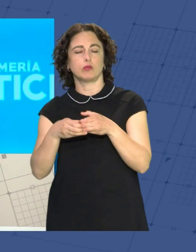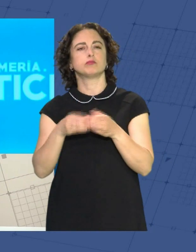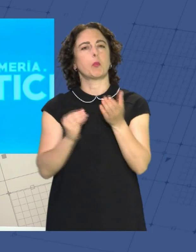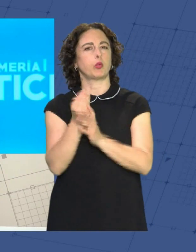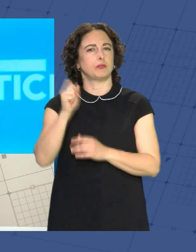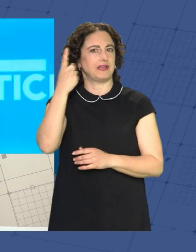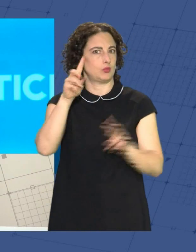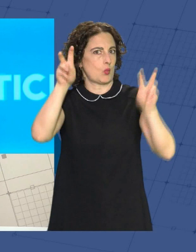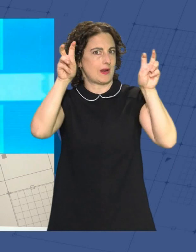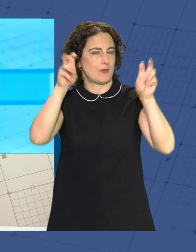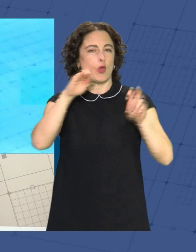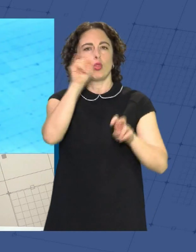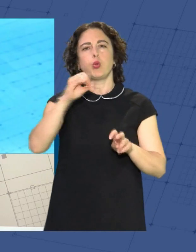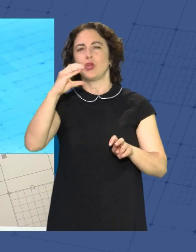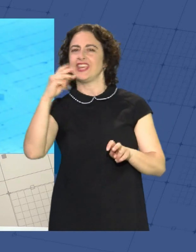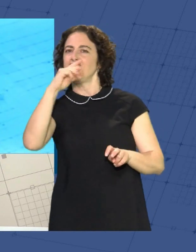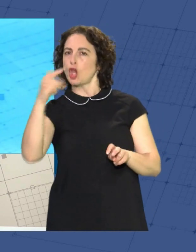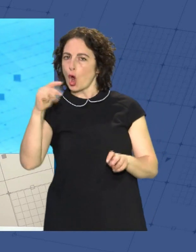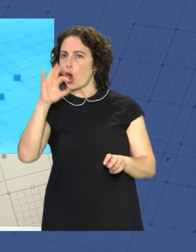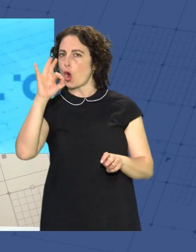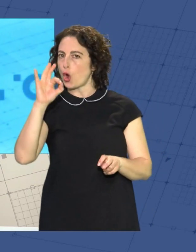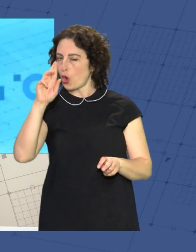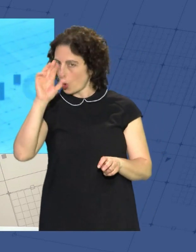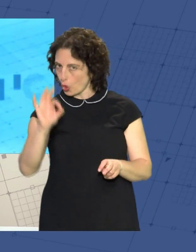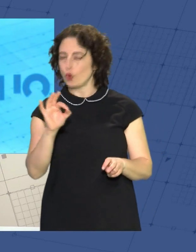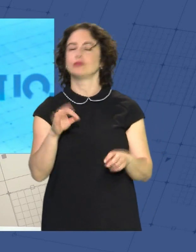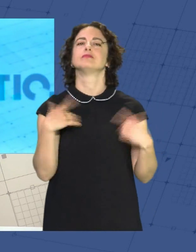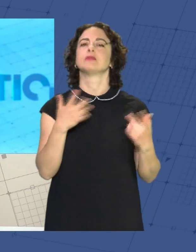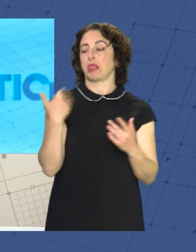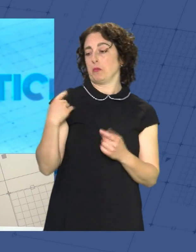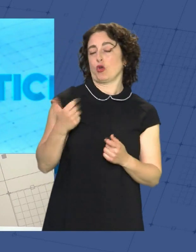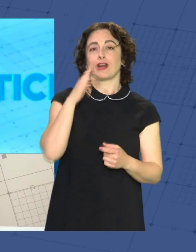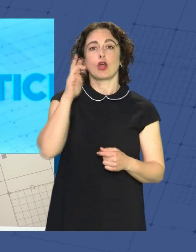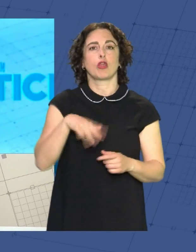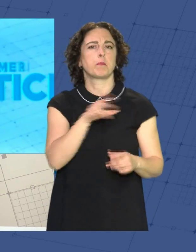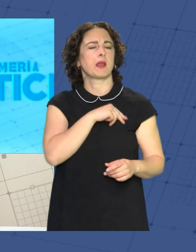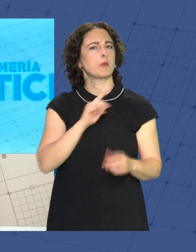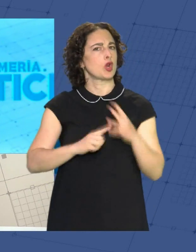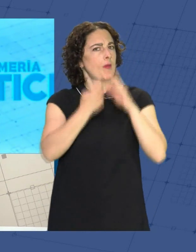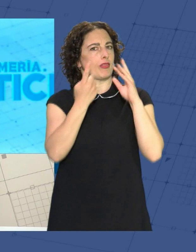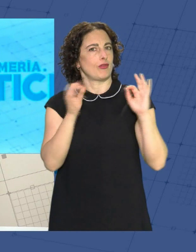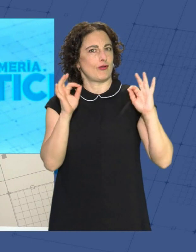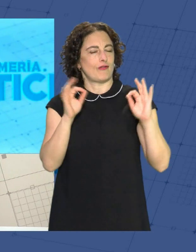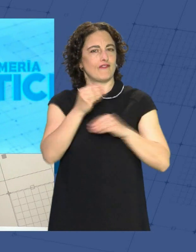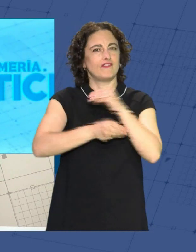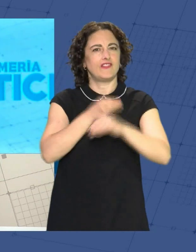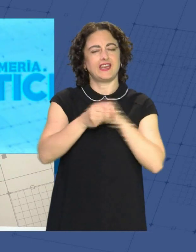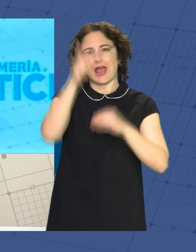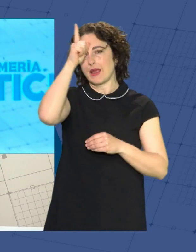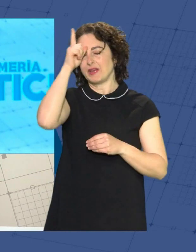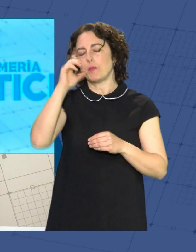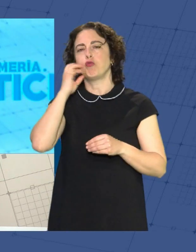más innovador, el Zukiolo. Recientemente ha sido reconocido con el premio a la innovación de la Feria Alemana Fruit